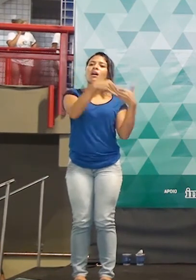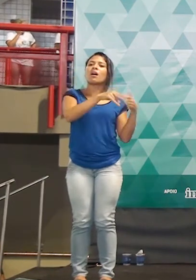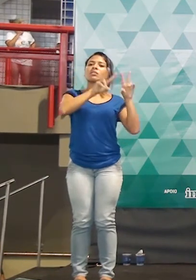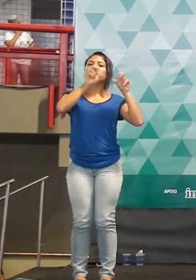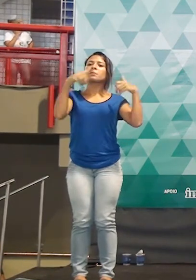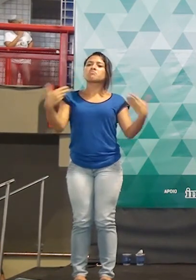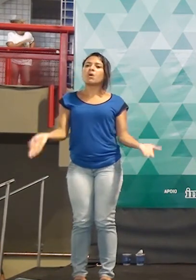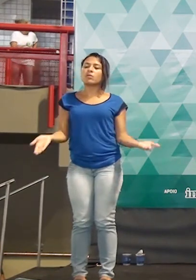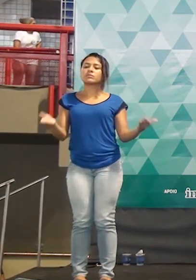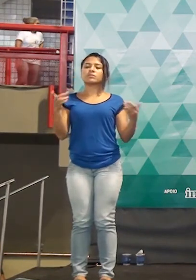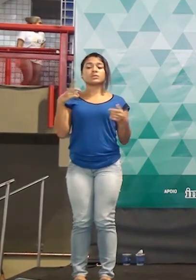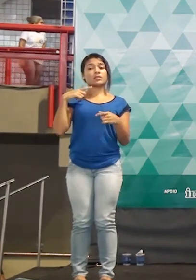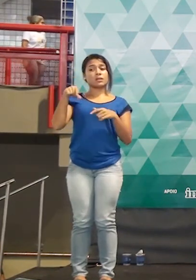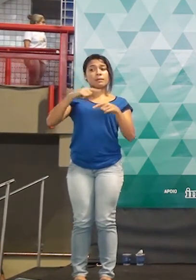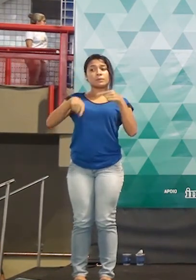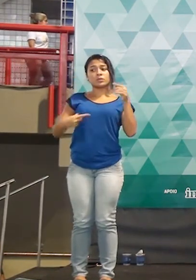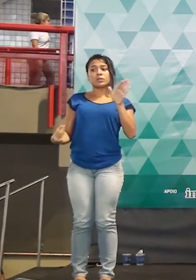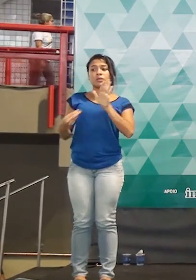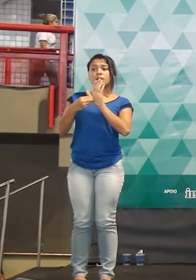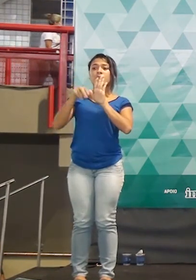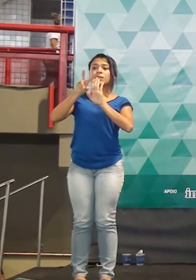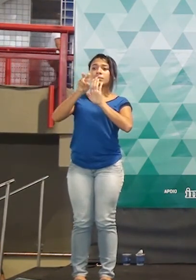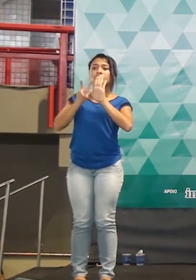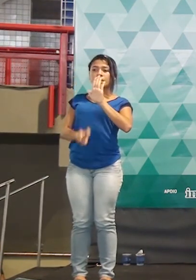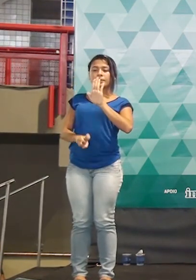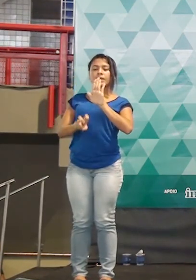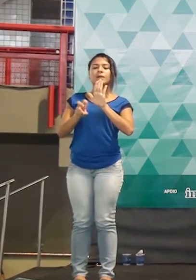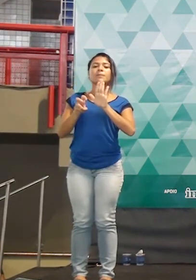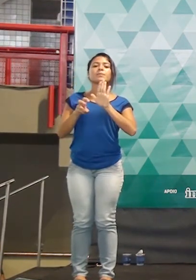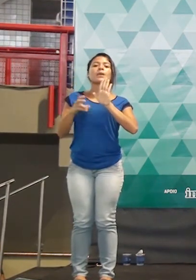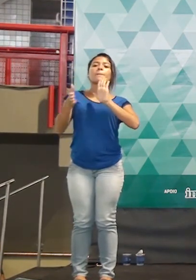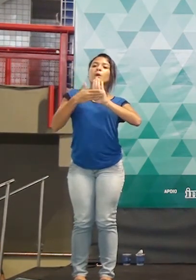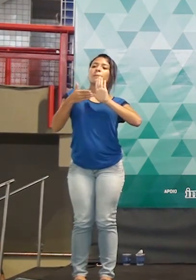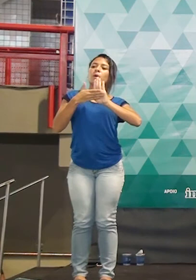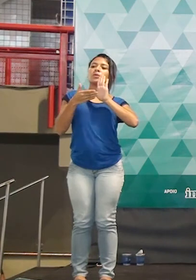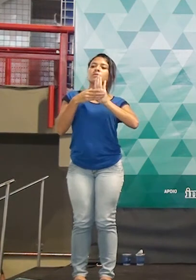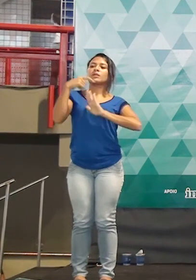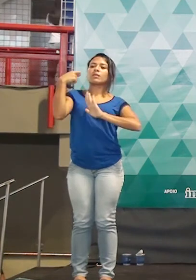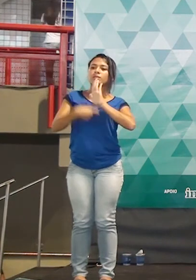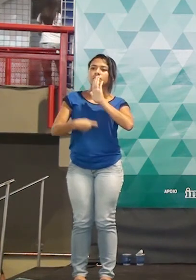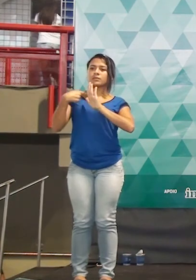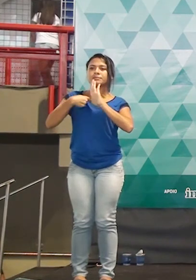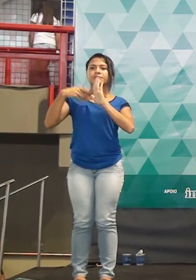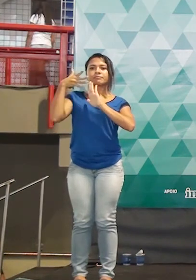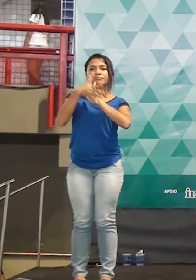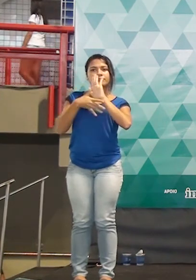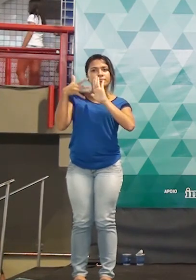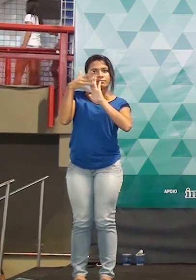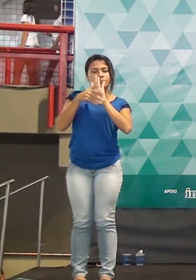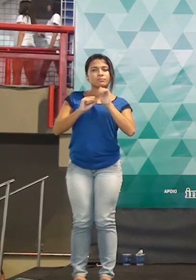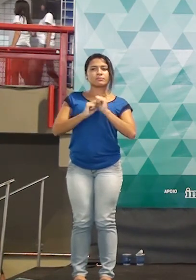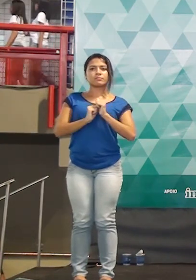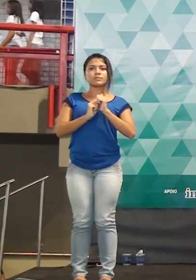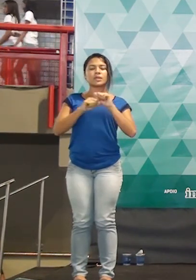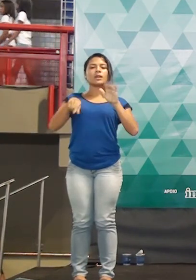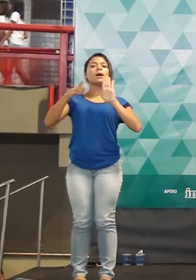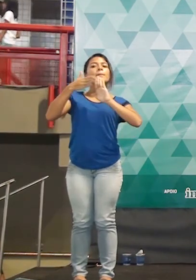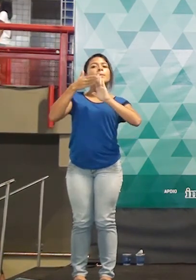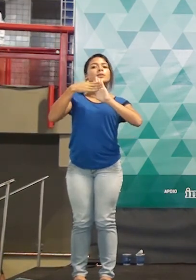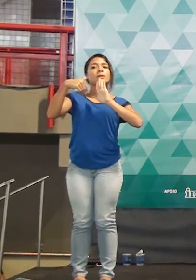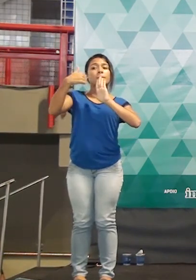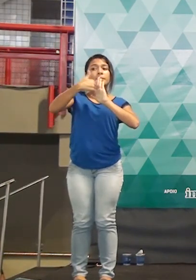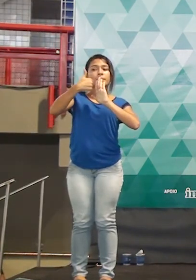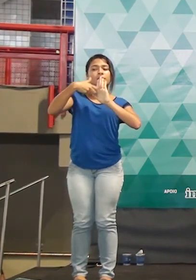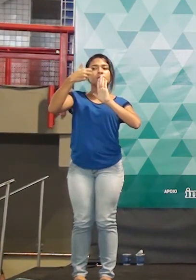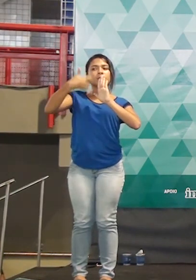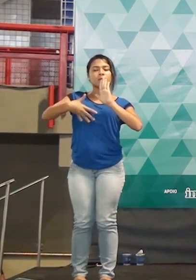2 propostas para produção textual. A primeira proposta diz que é para você falar